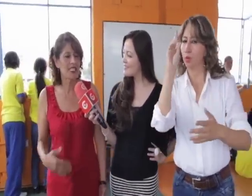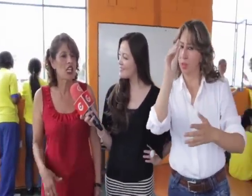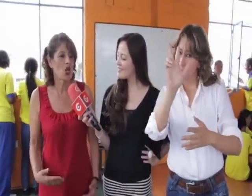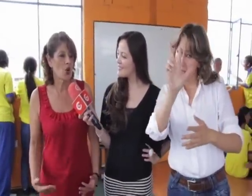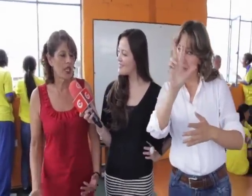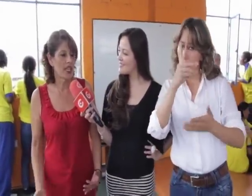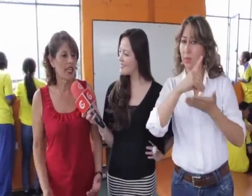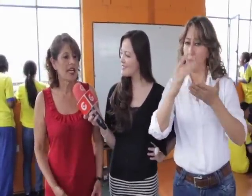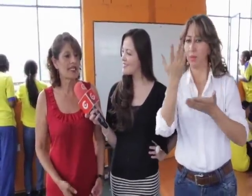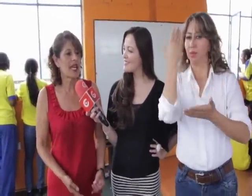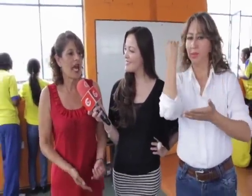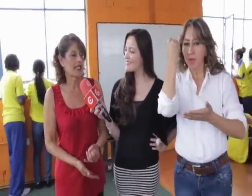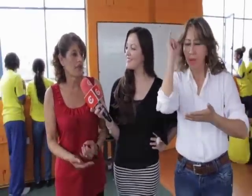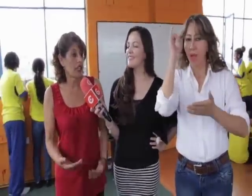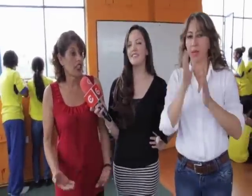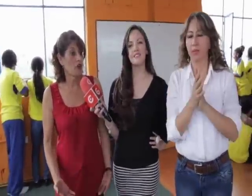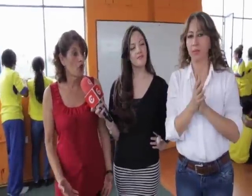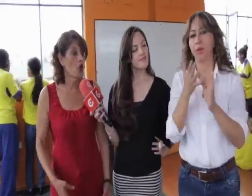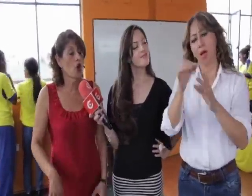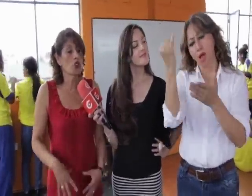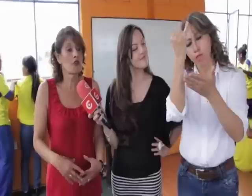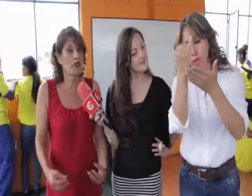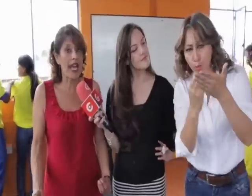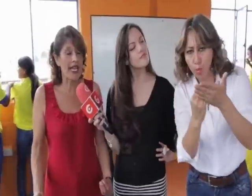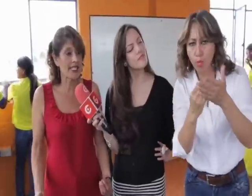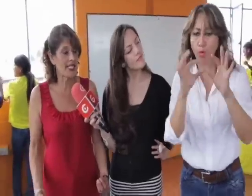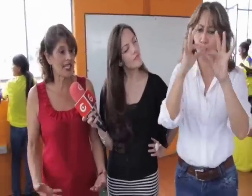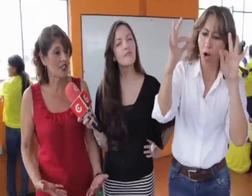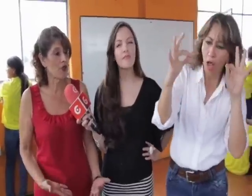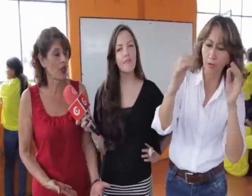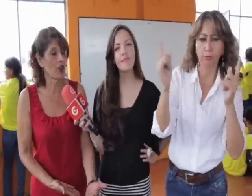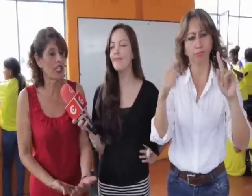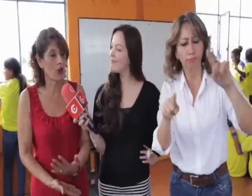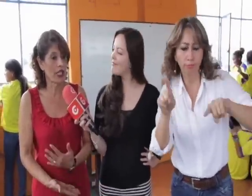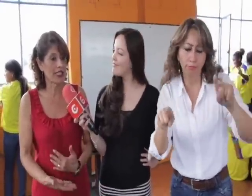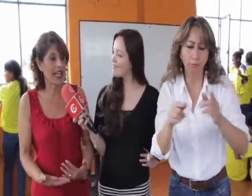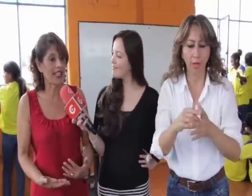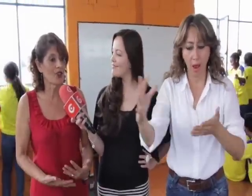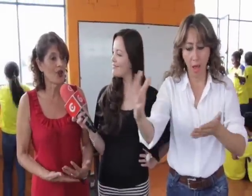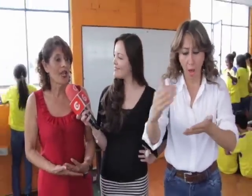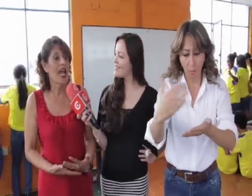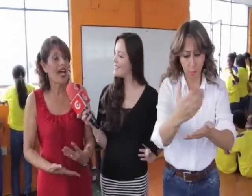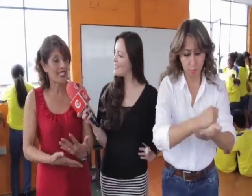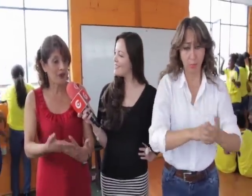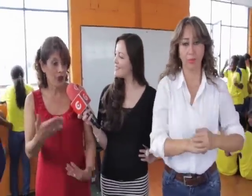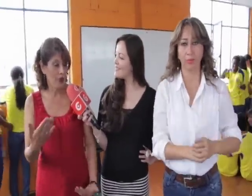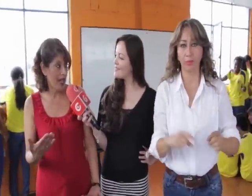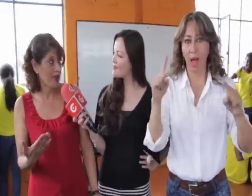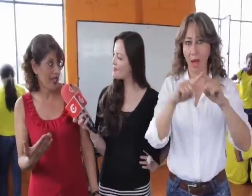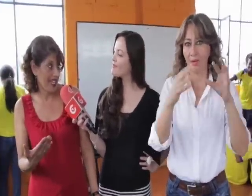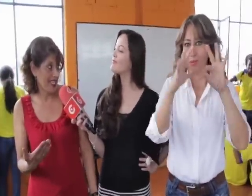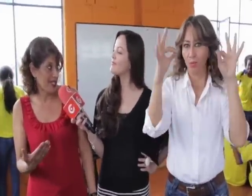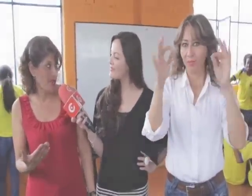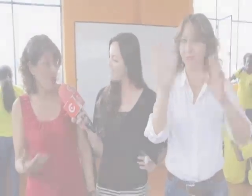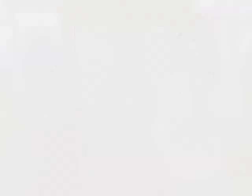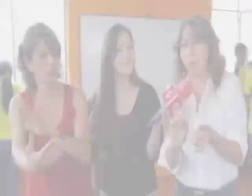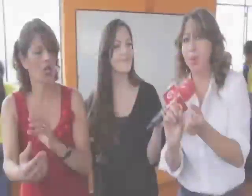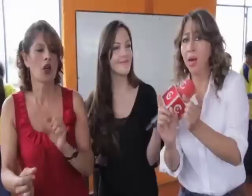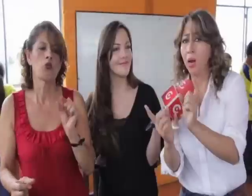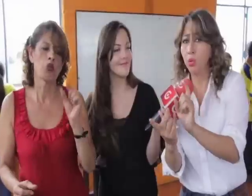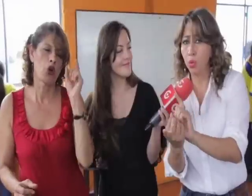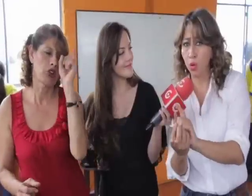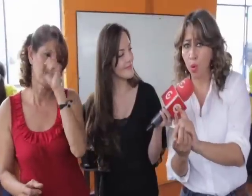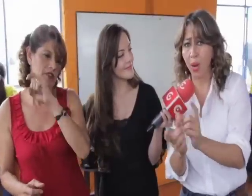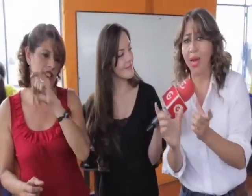semanas con ideas a través de dibujos, frases que se fueron recolectando hasta formar una canción.